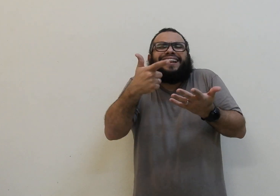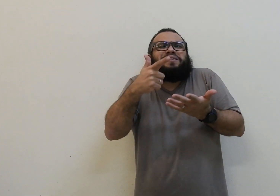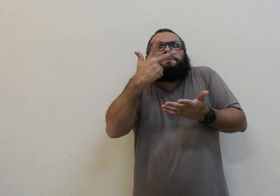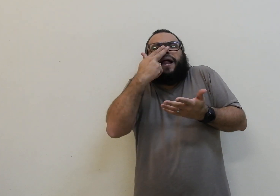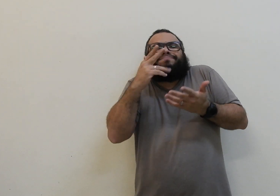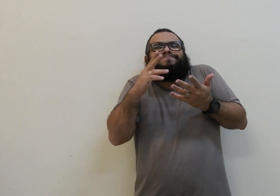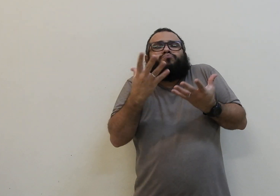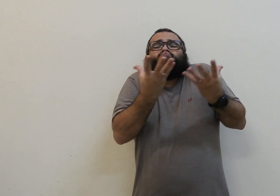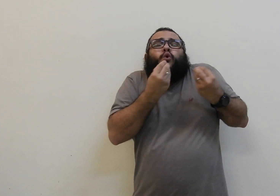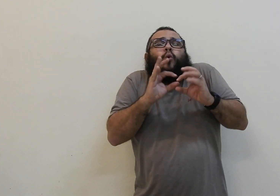algo